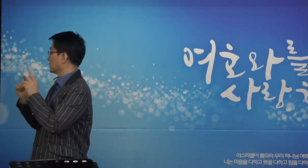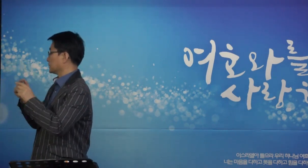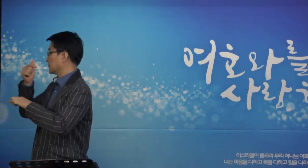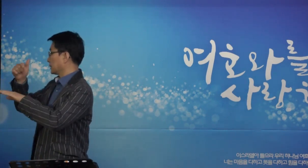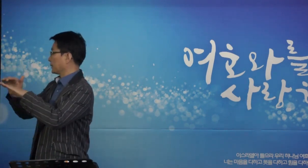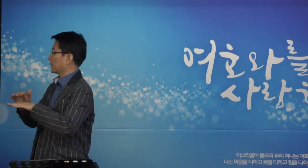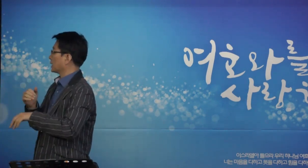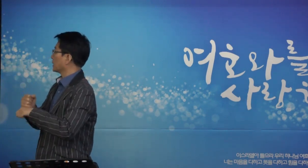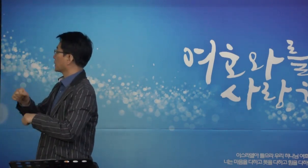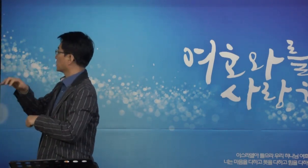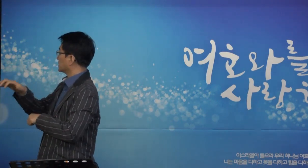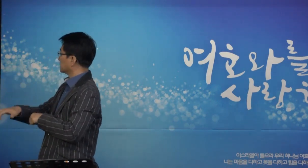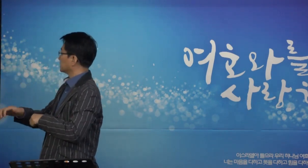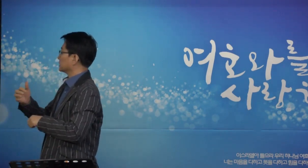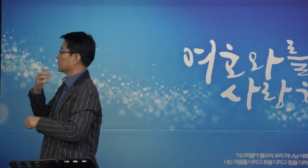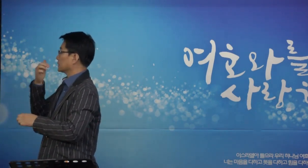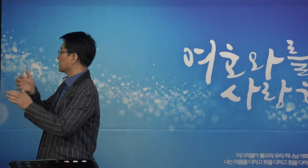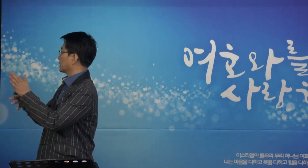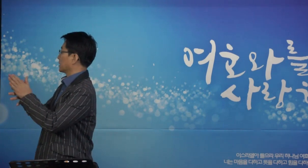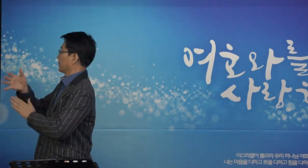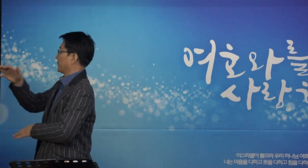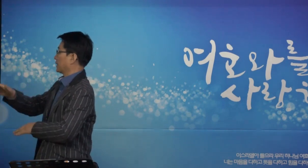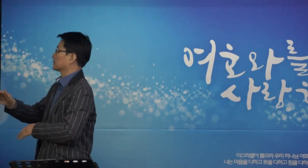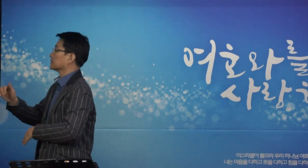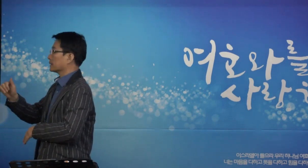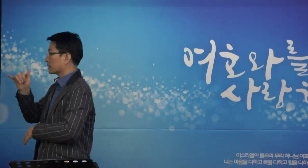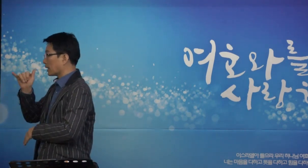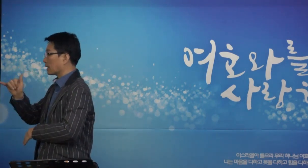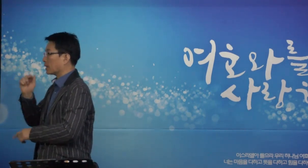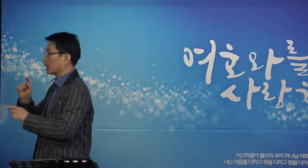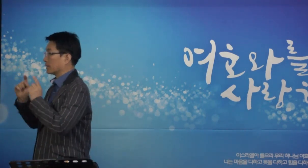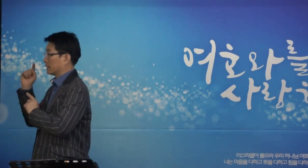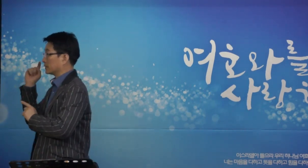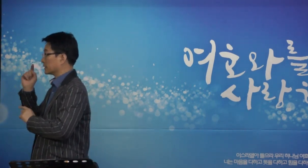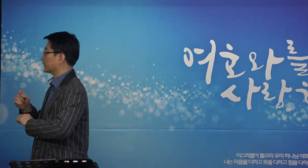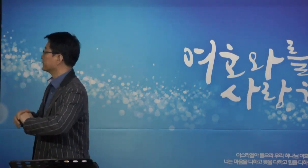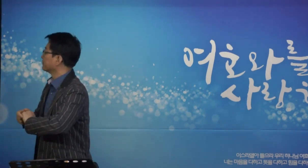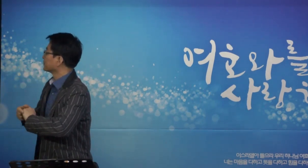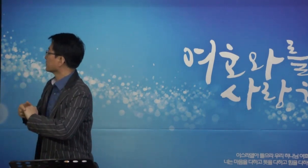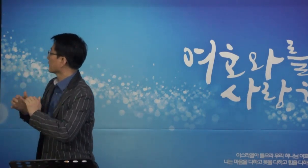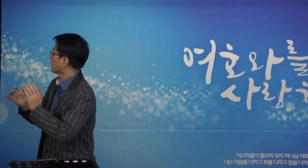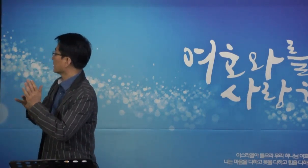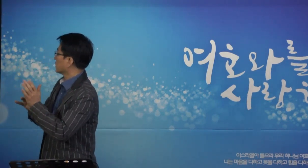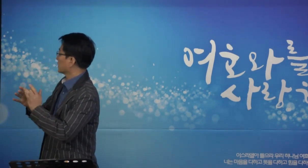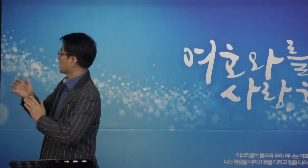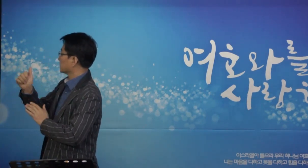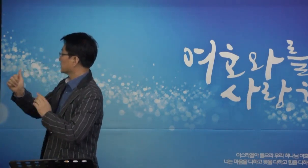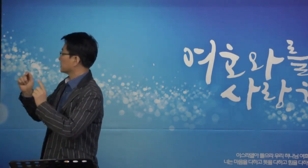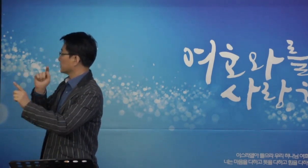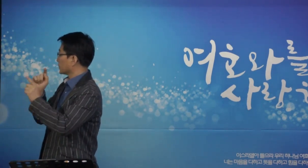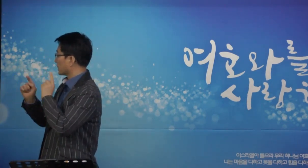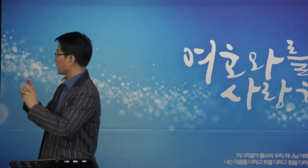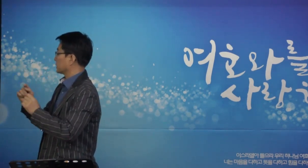당신들의 말은 예배할 곳이 예루살렘에 있다 하더이다. 예수께서